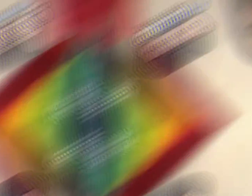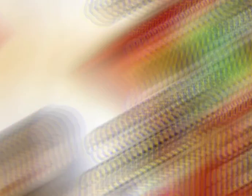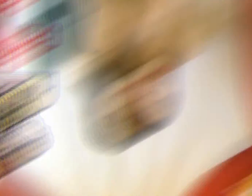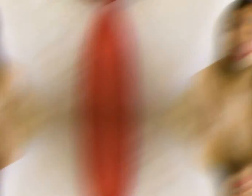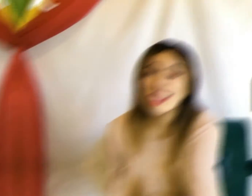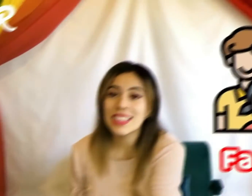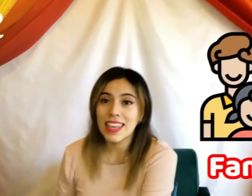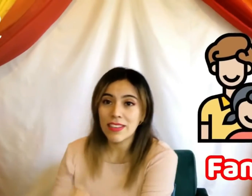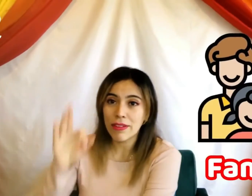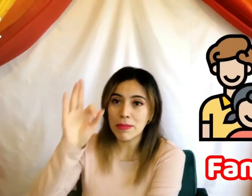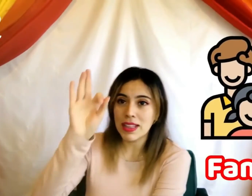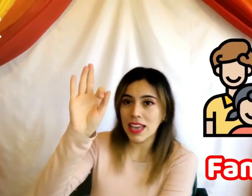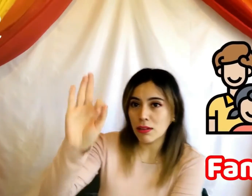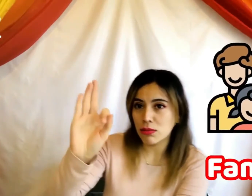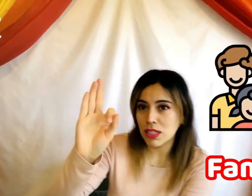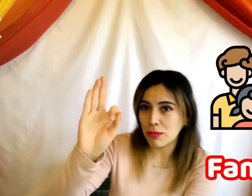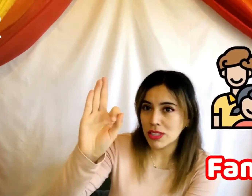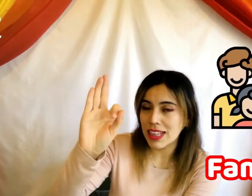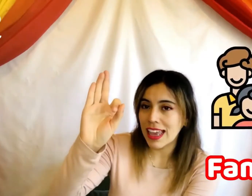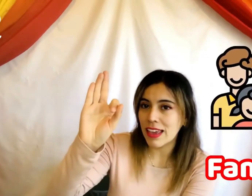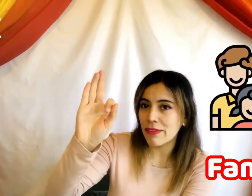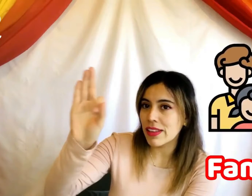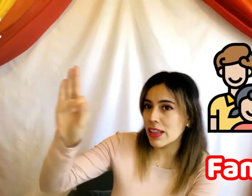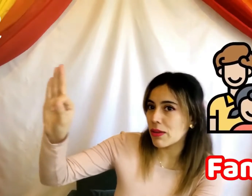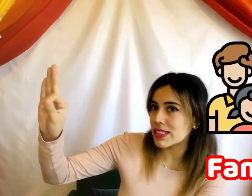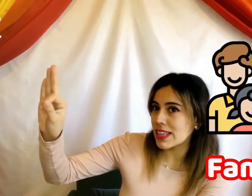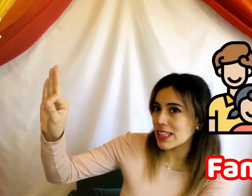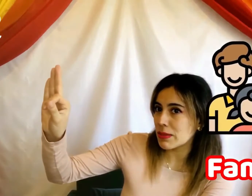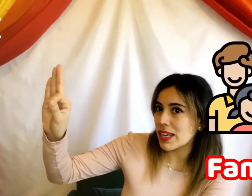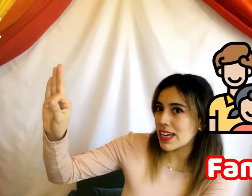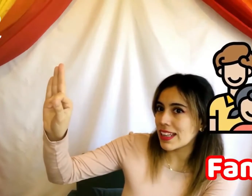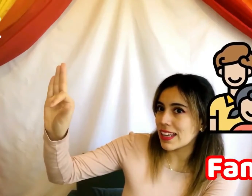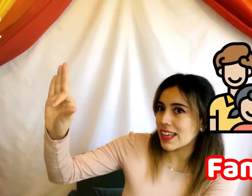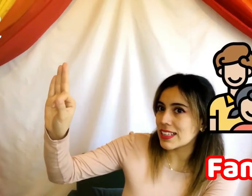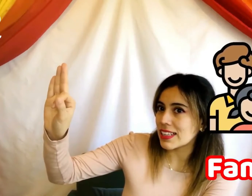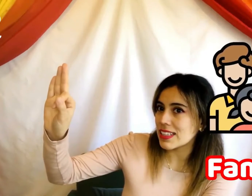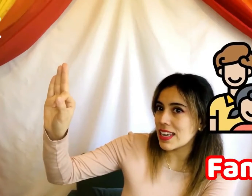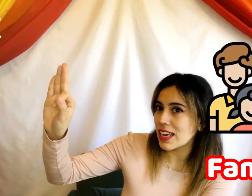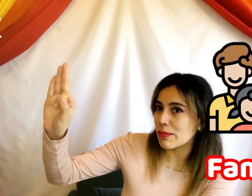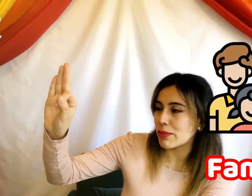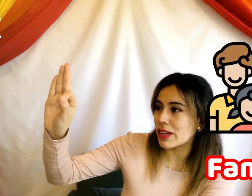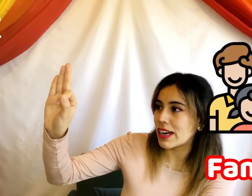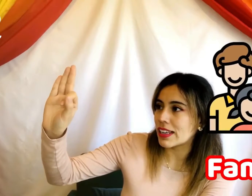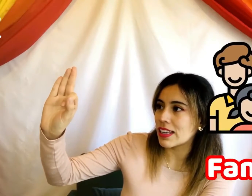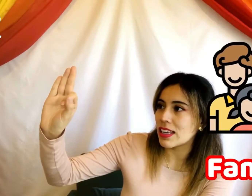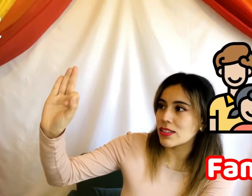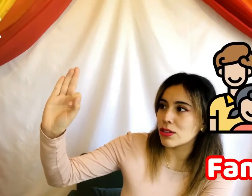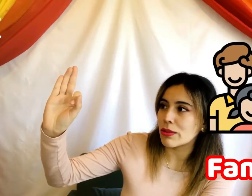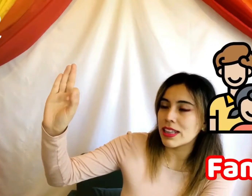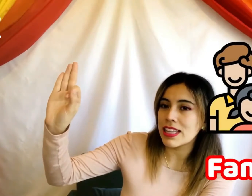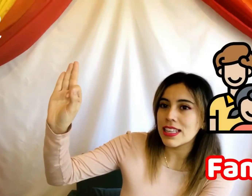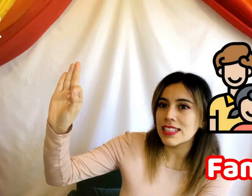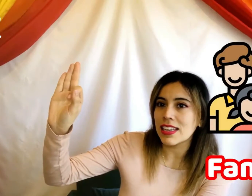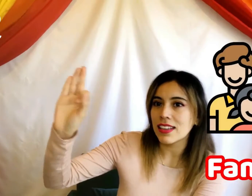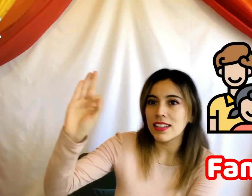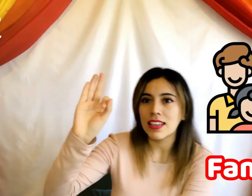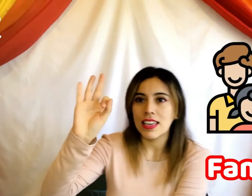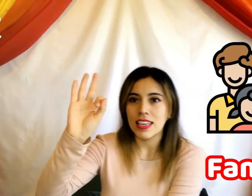La seña de familia, usamos la F en lengua de señas mexicana, que es así, el pulgar aquí sobre el índice y estos